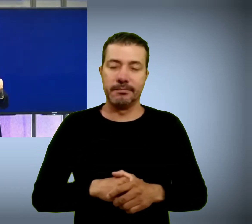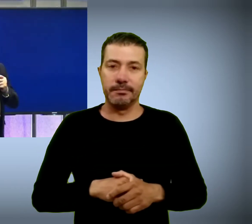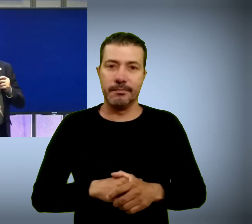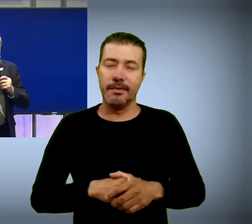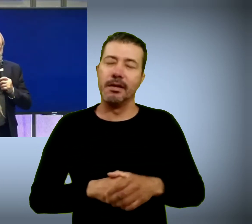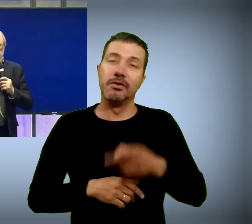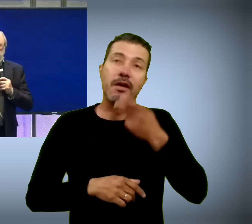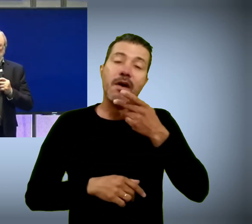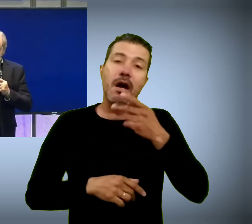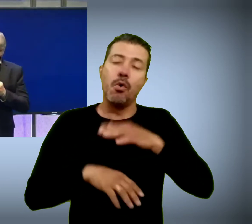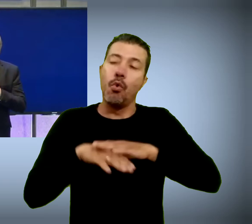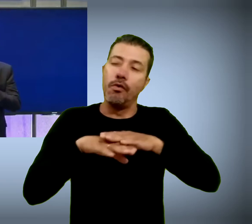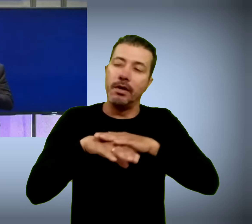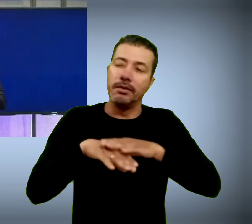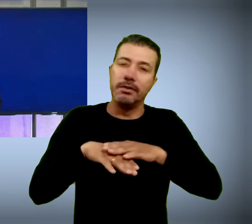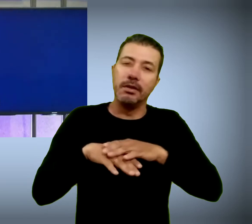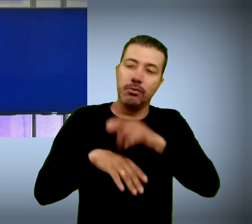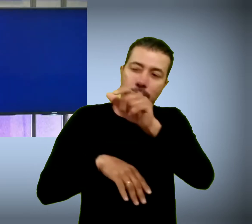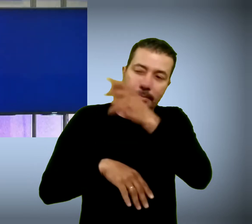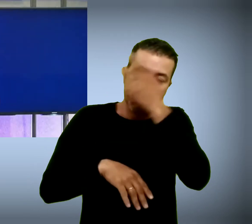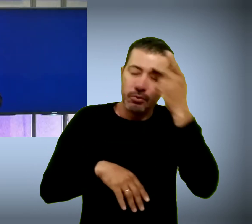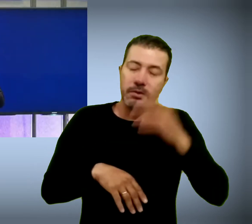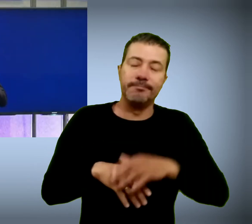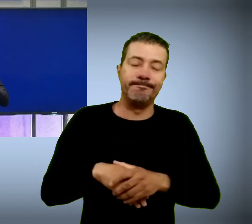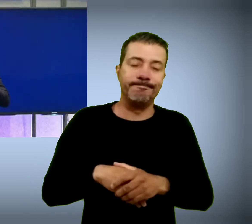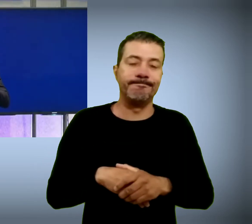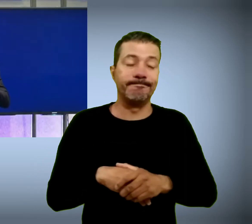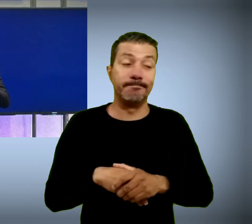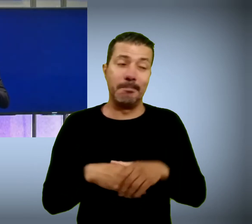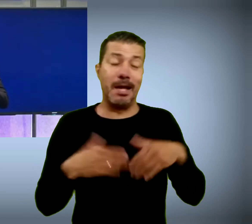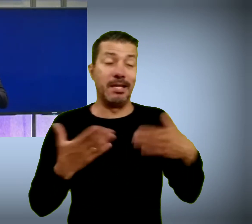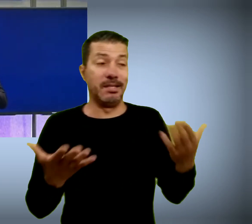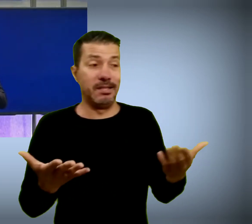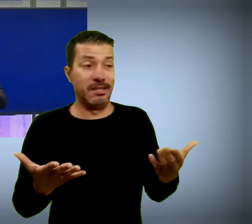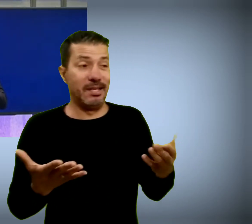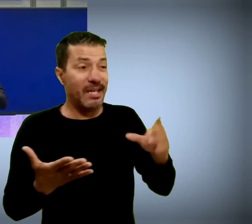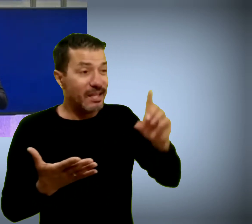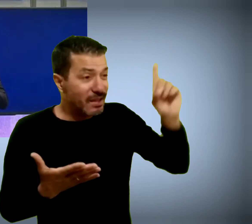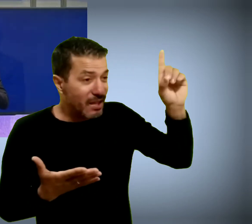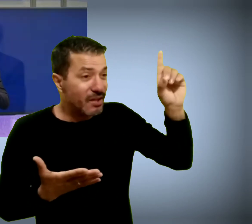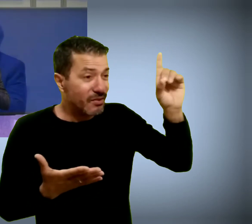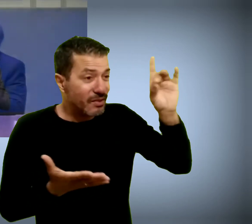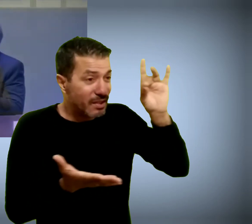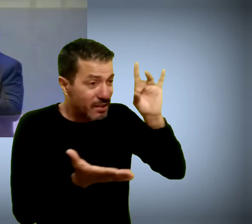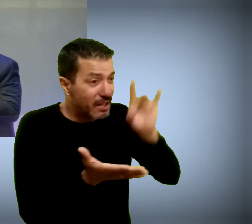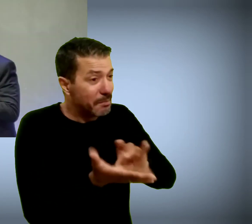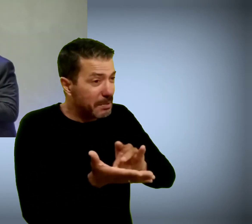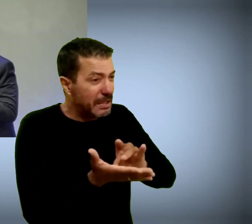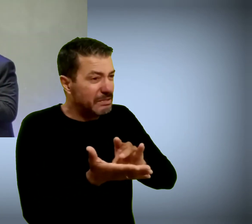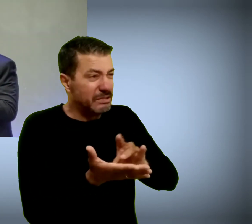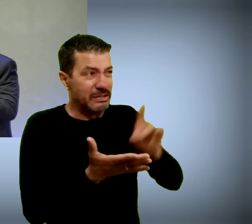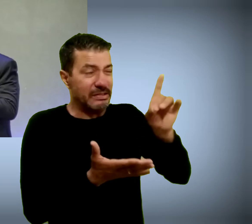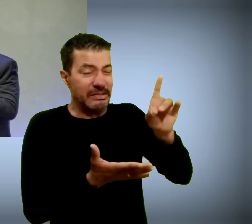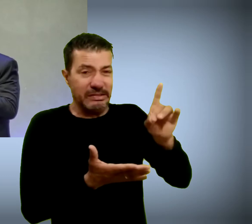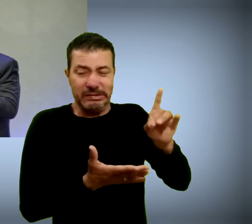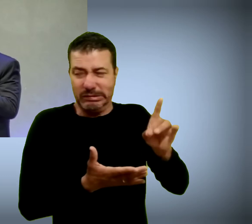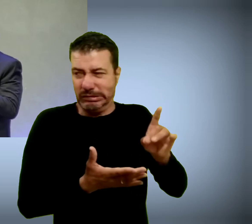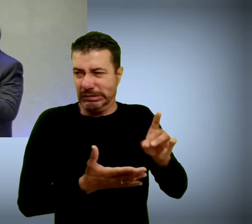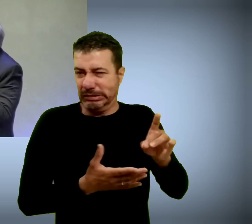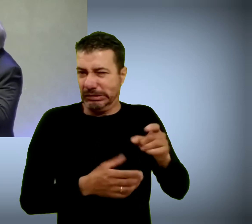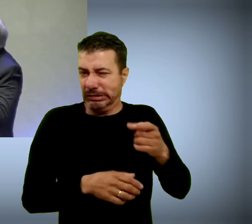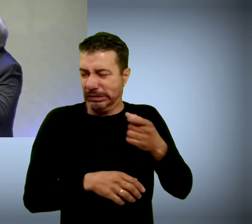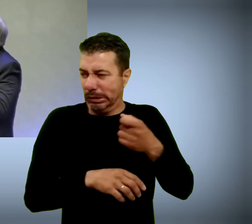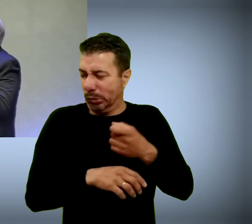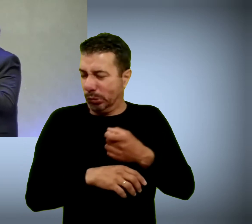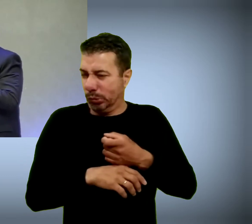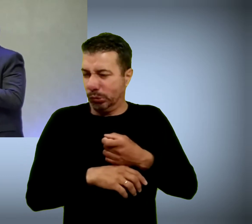um dia eu estava conversando sobre esse assunto com uma pessoa, ela disse assim, mas Deus realmente não é muito duro? A